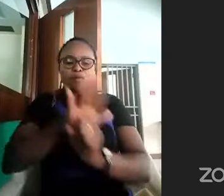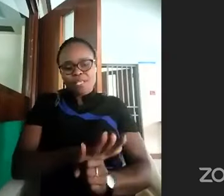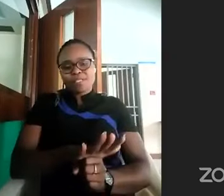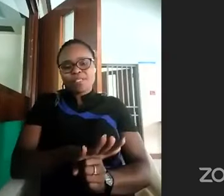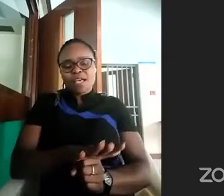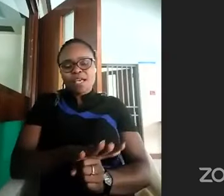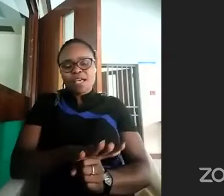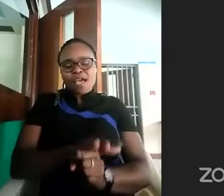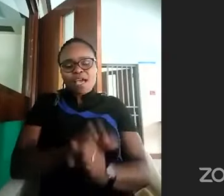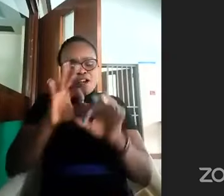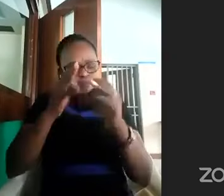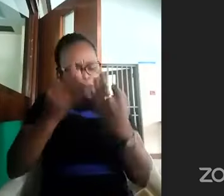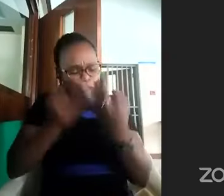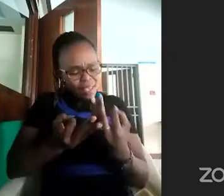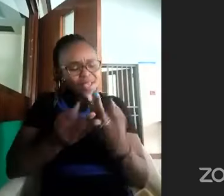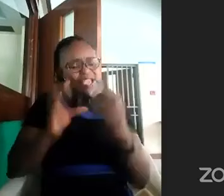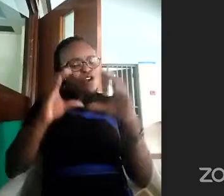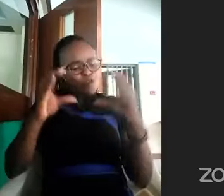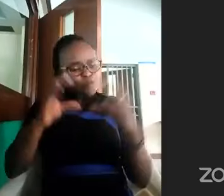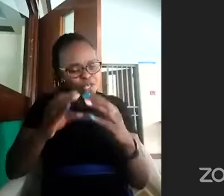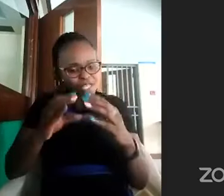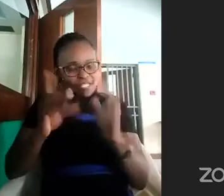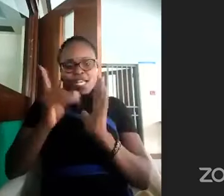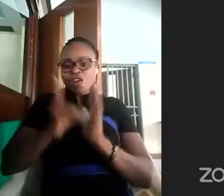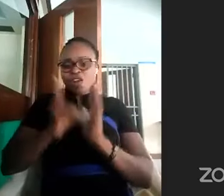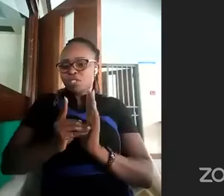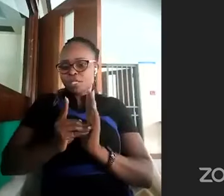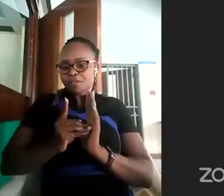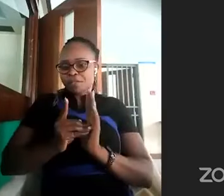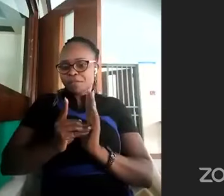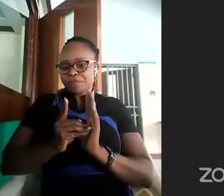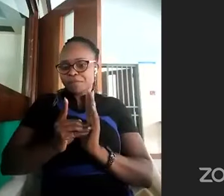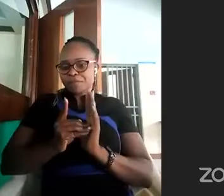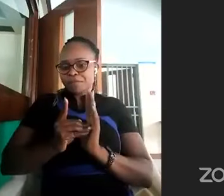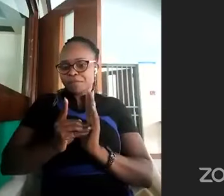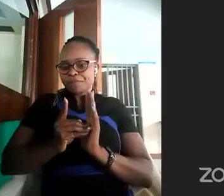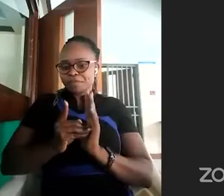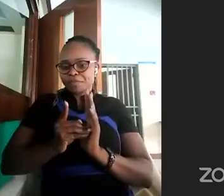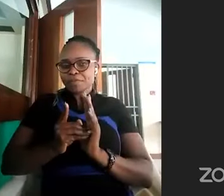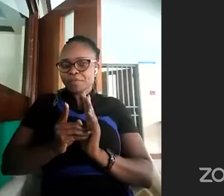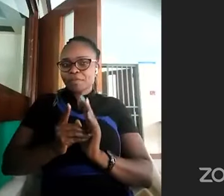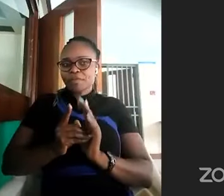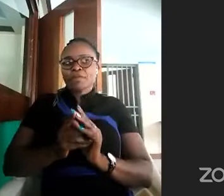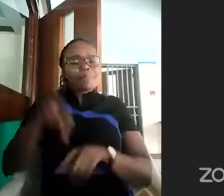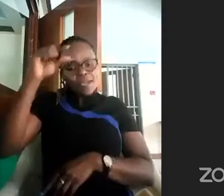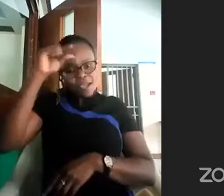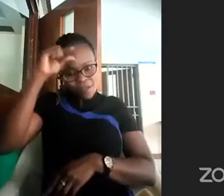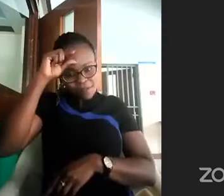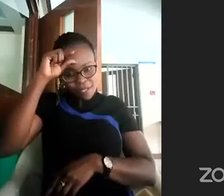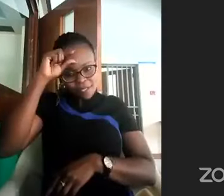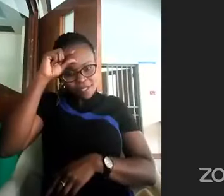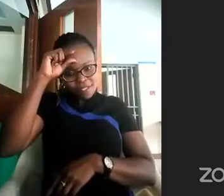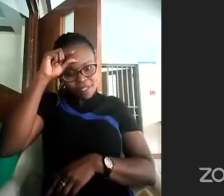hawawezi kuchukua ile jukumu ya kukukansel kwanza, wakufanyia counseling, ndio wakupatie message